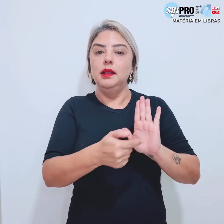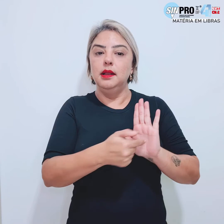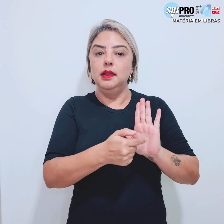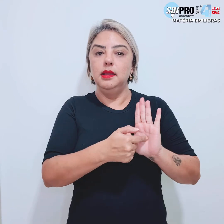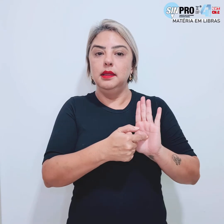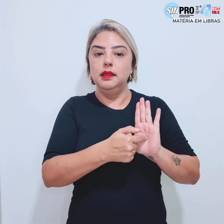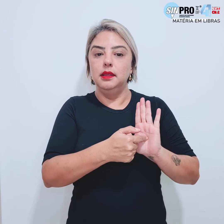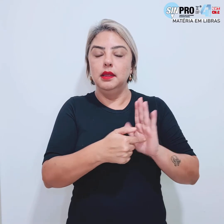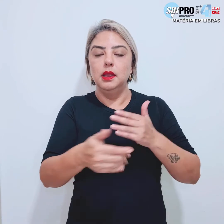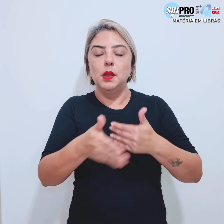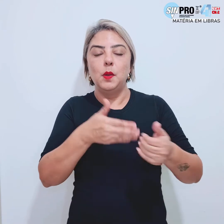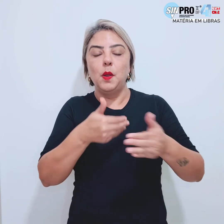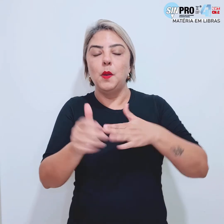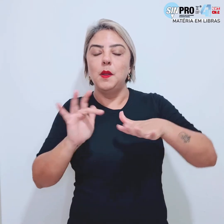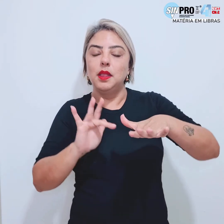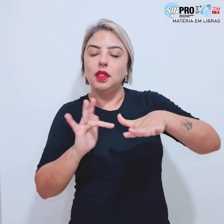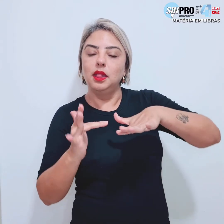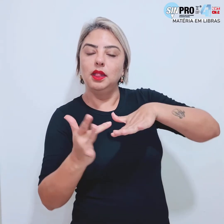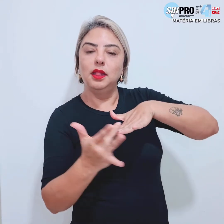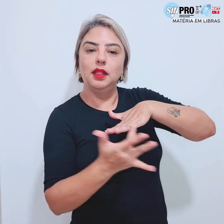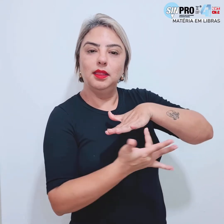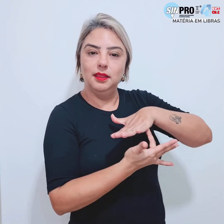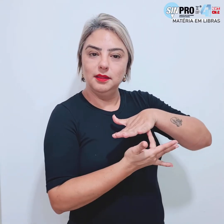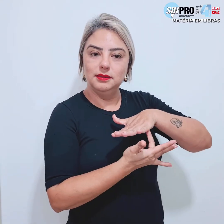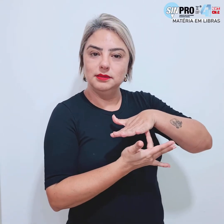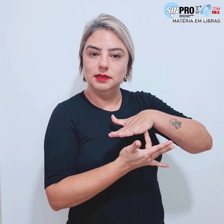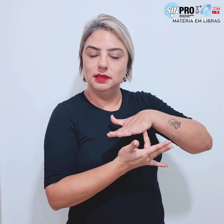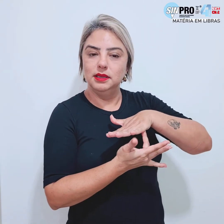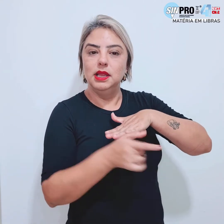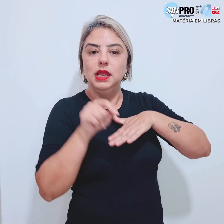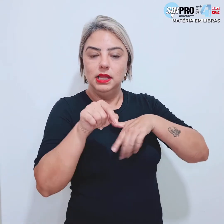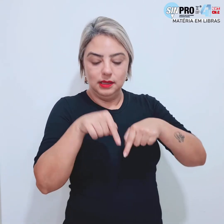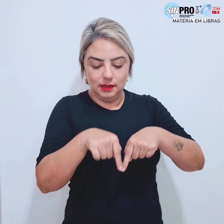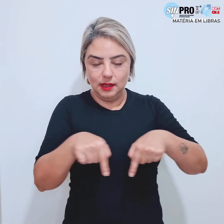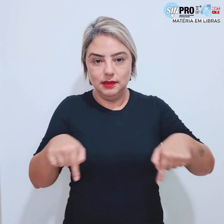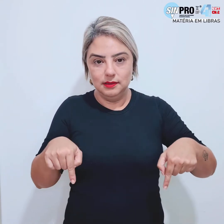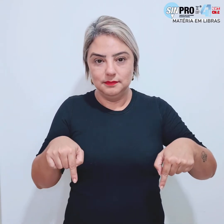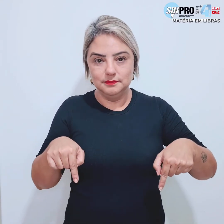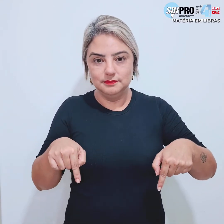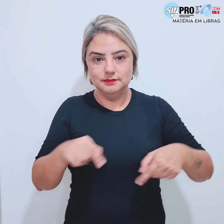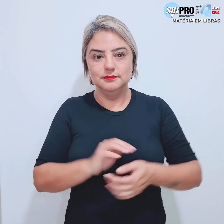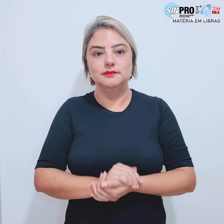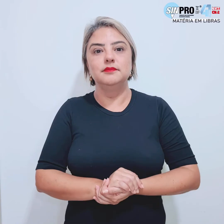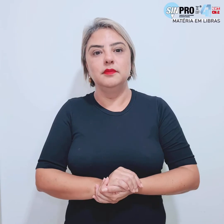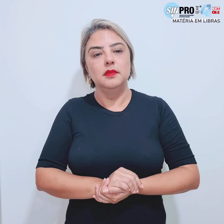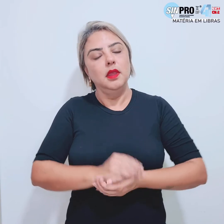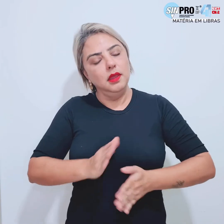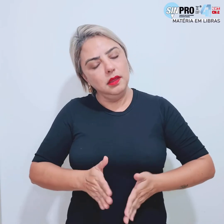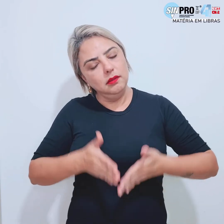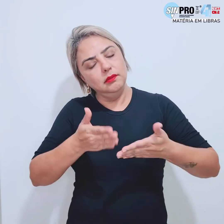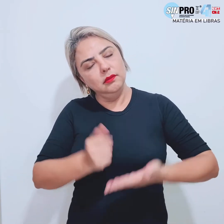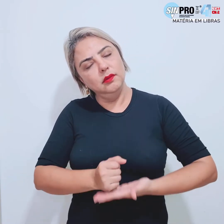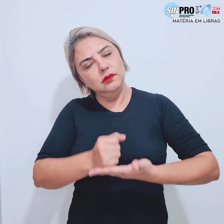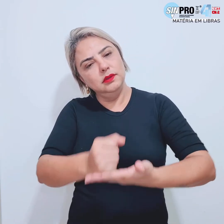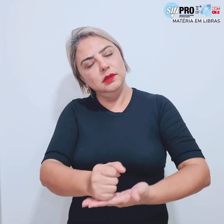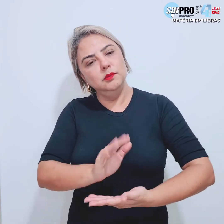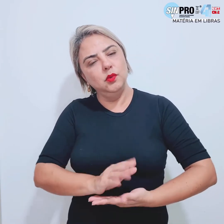Clique nos ícones de qualquer uma das redes sociais disponíveis aqui e contribua para